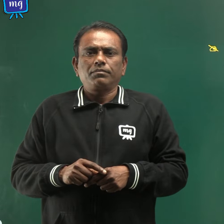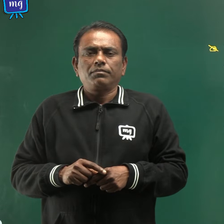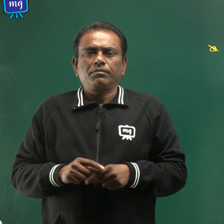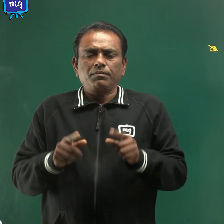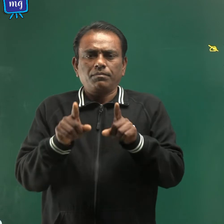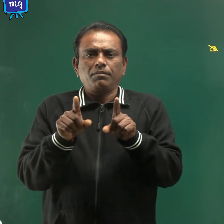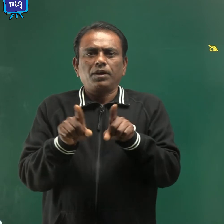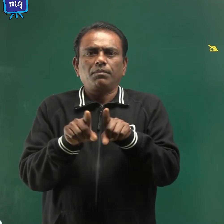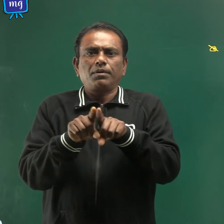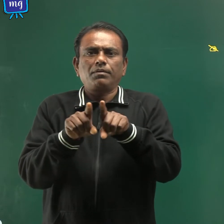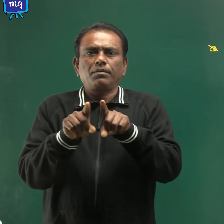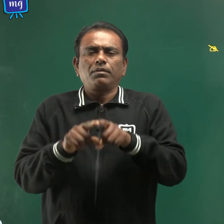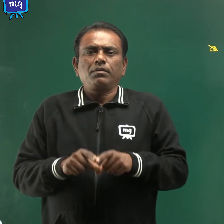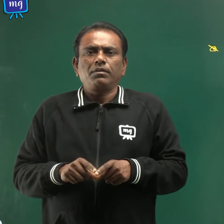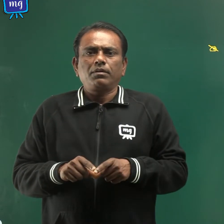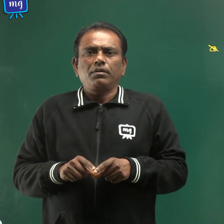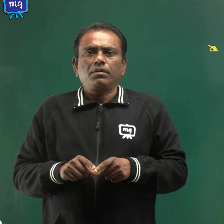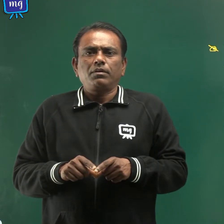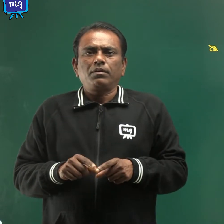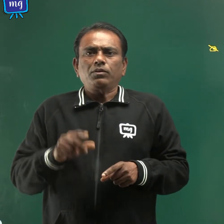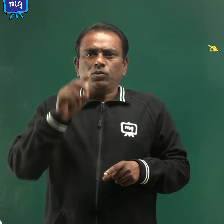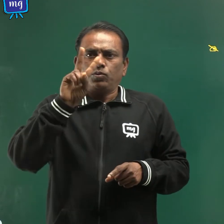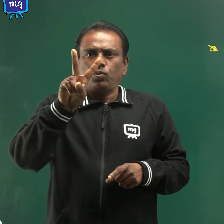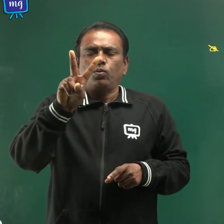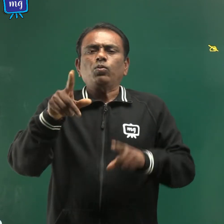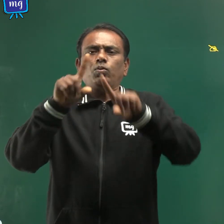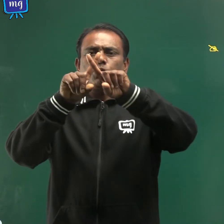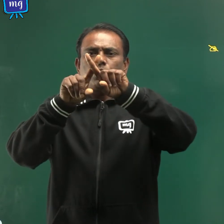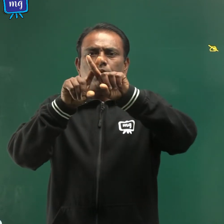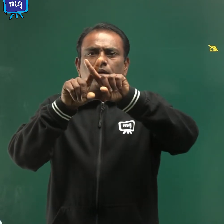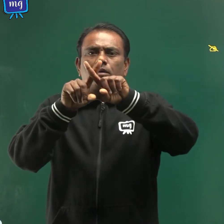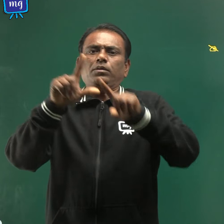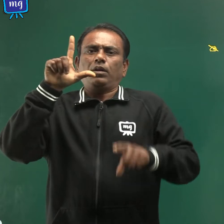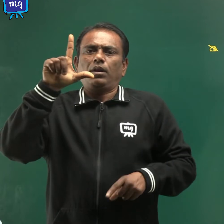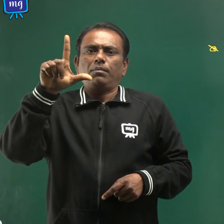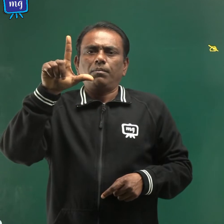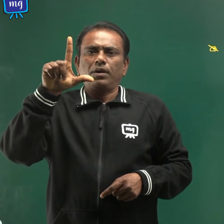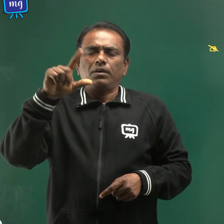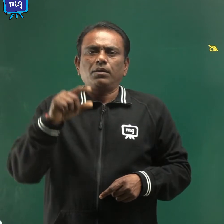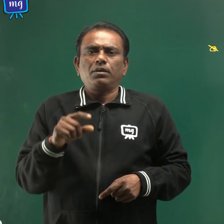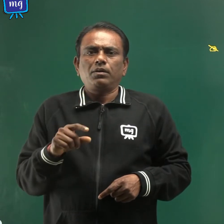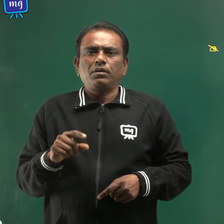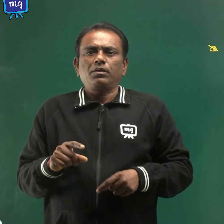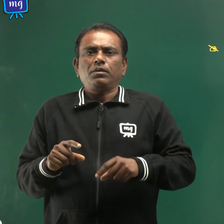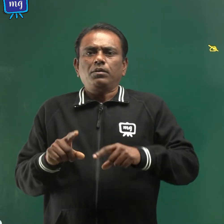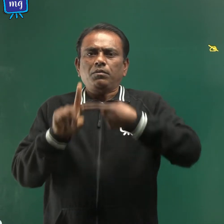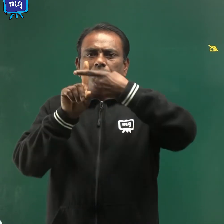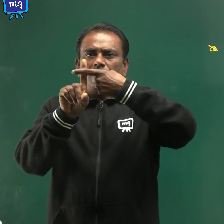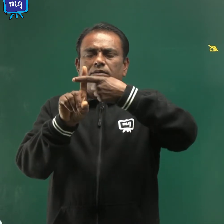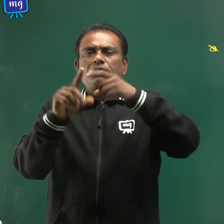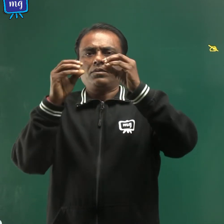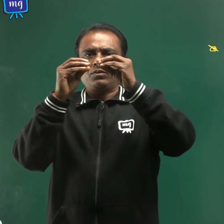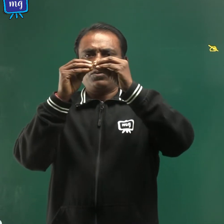के बराबर है को दोगुना है लंबाई प्लस चौड़ाई